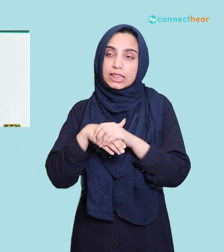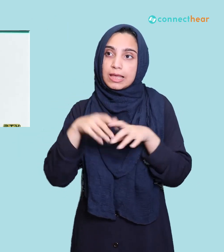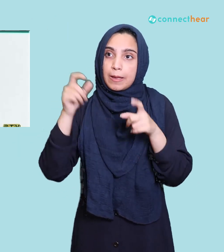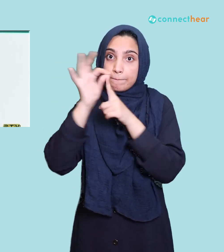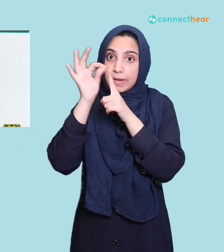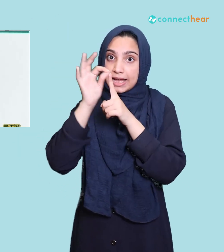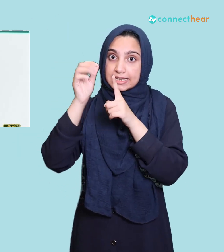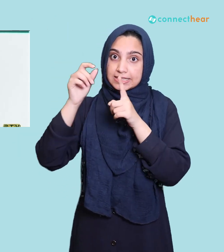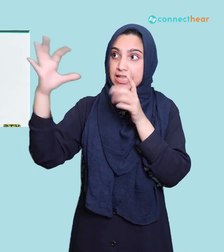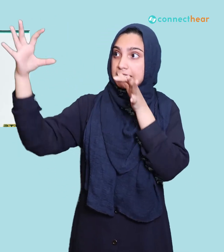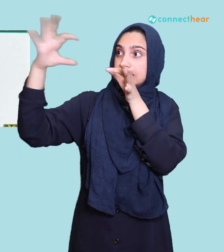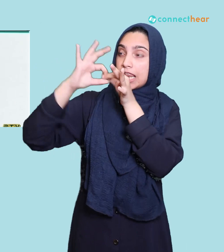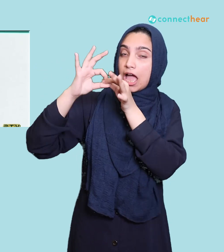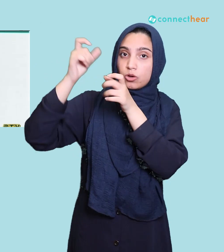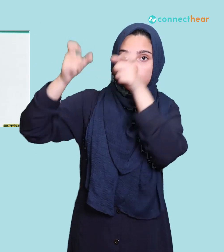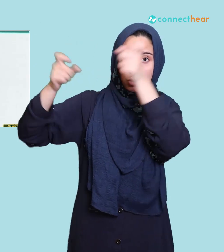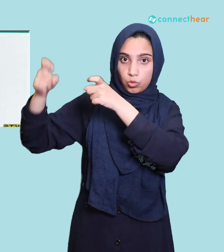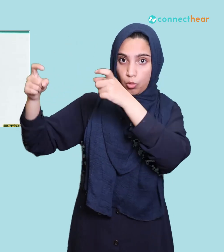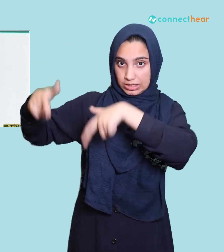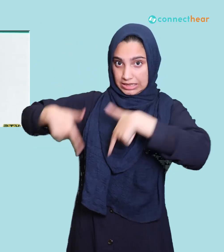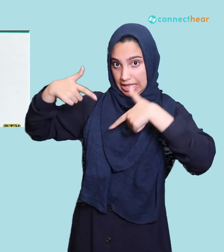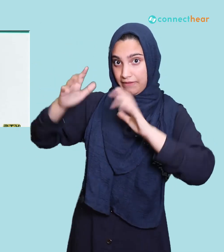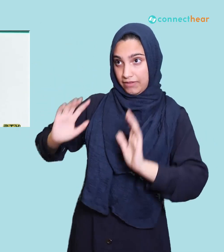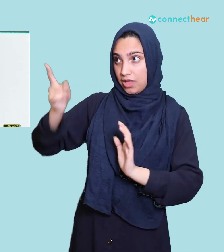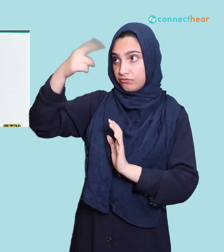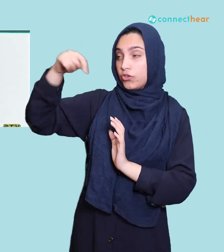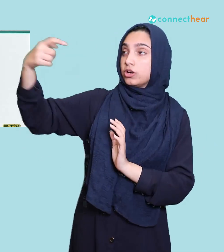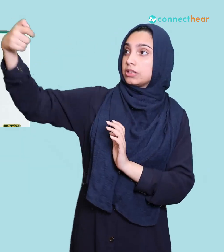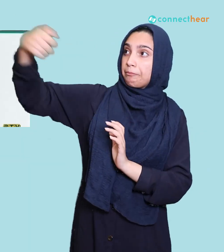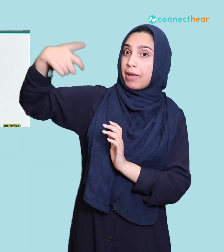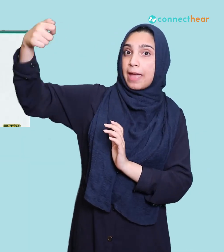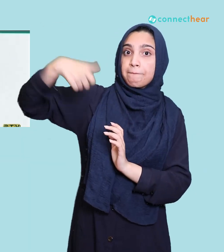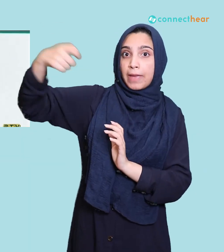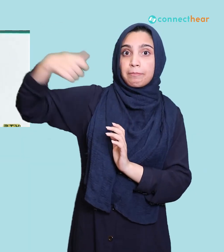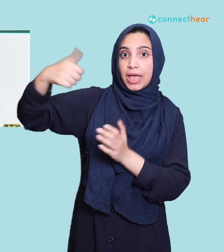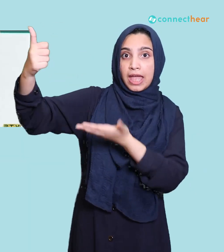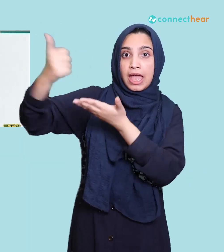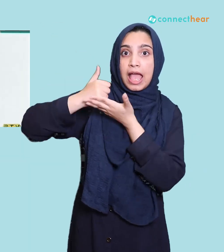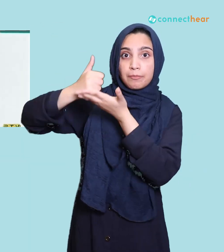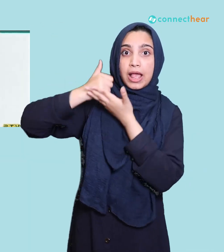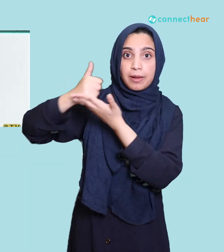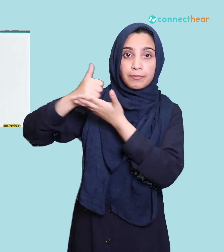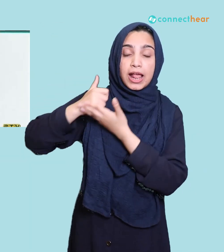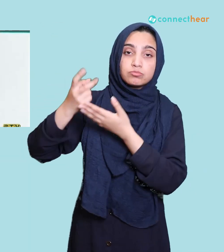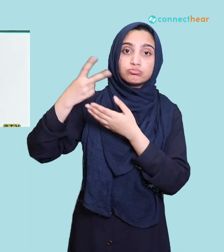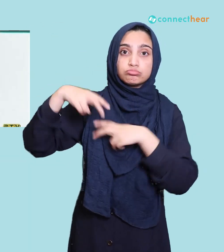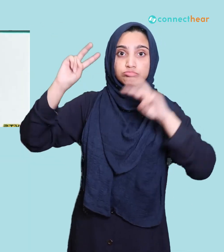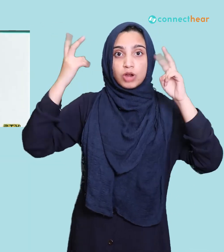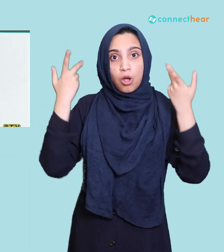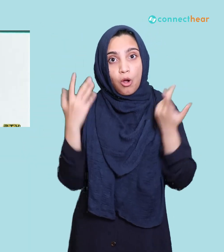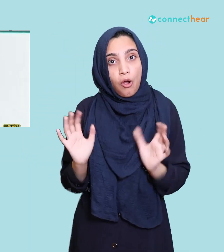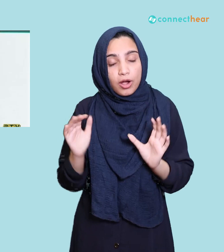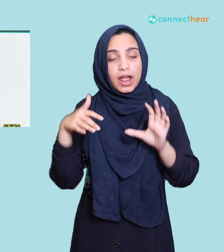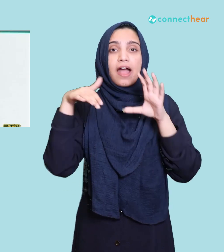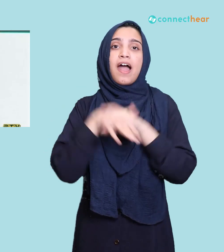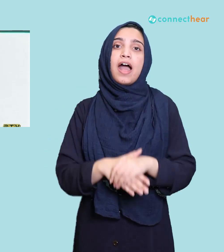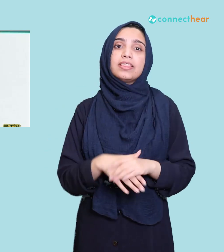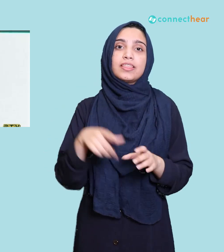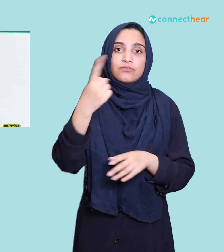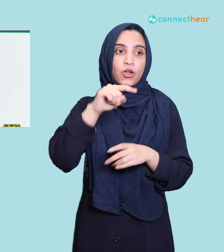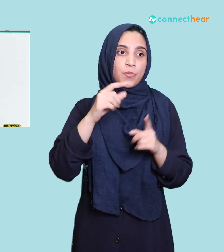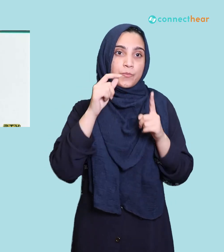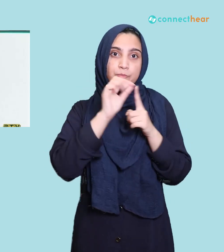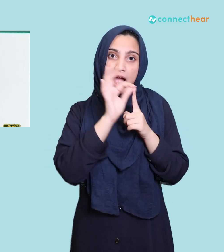ریکارڈ ریمیٹنسز بھیجی ہیں انہوں نے ہمیں. وہ پیسہ بھیجا ہے جس کی وجہ سے بہت بڑی وجہ کہ ہمارا روپیہ مضبوط ہے. تو